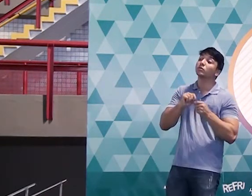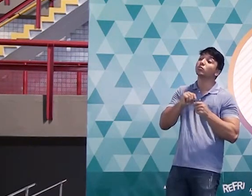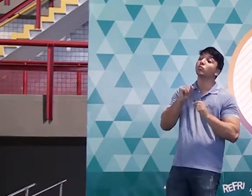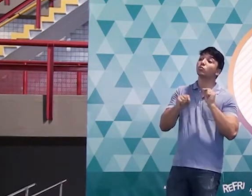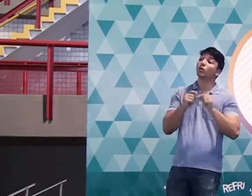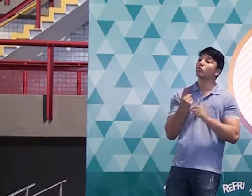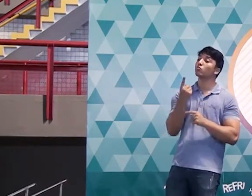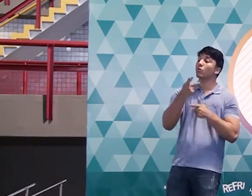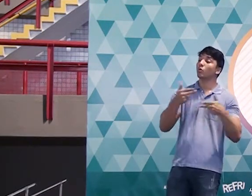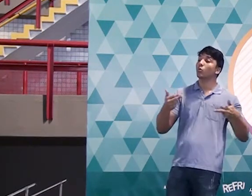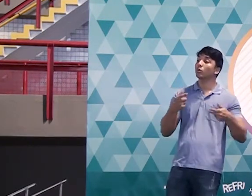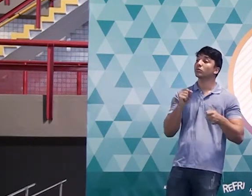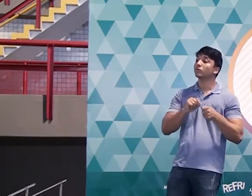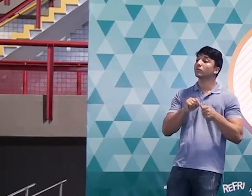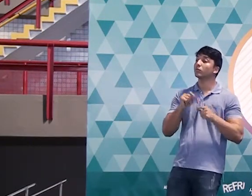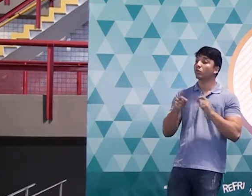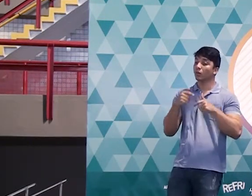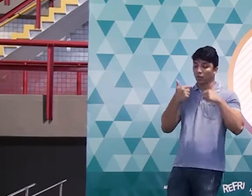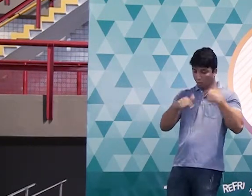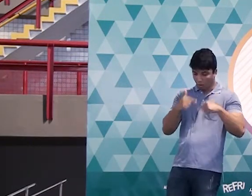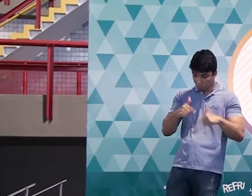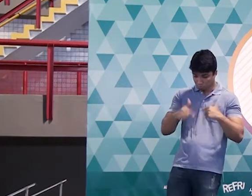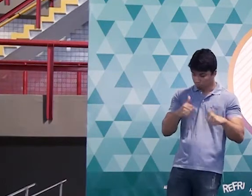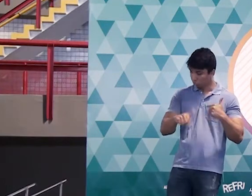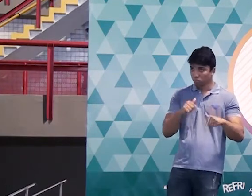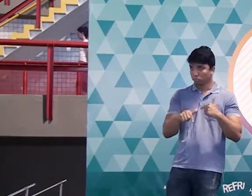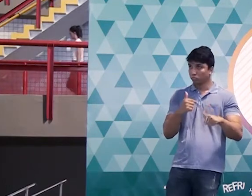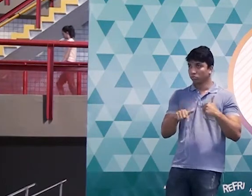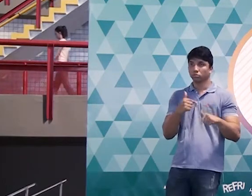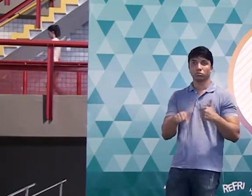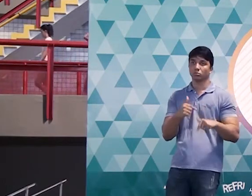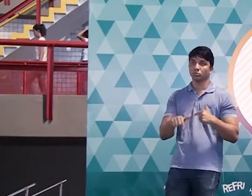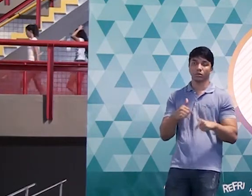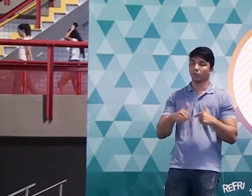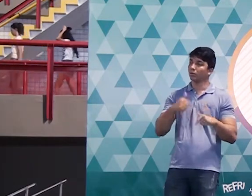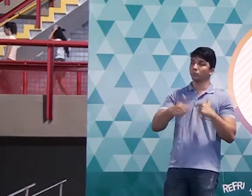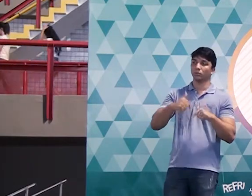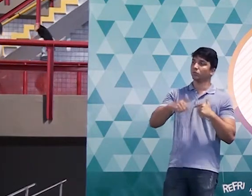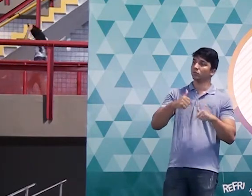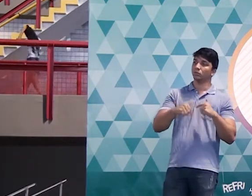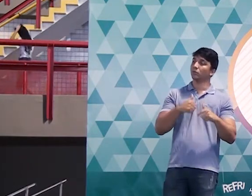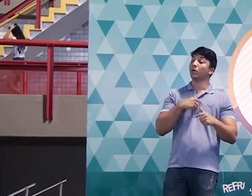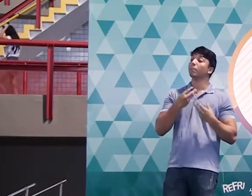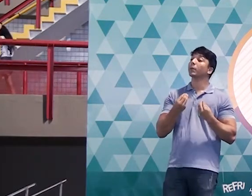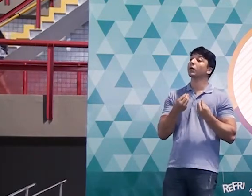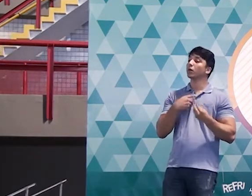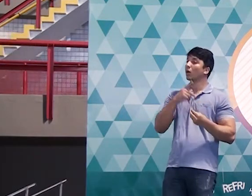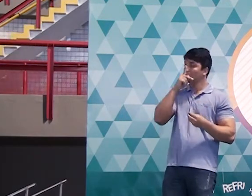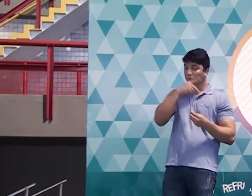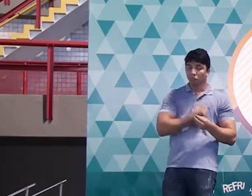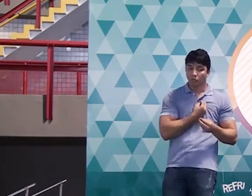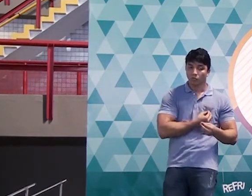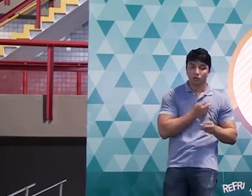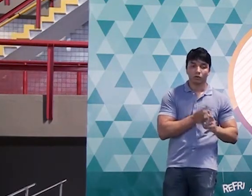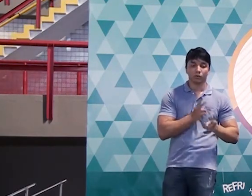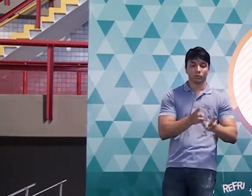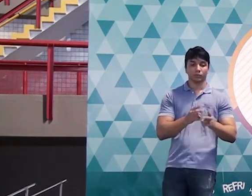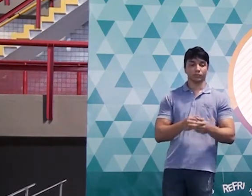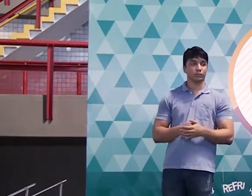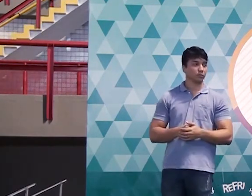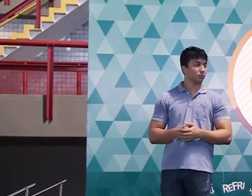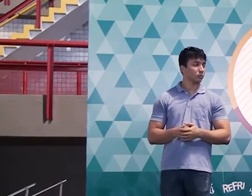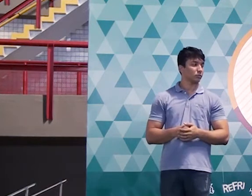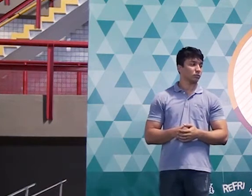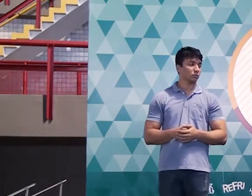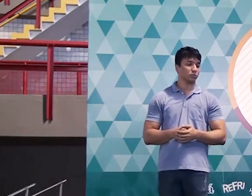uma única coisa: trabalhar. Nós vamos ter que trabalhar aqui dentro para sobreviver. Tranquilo?